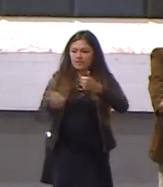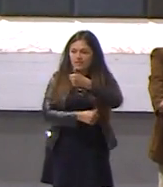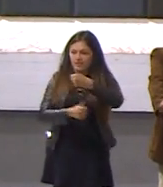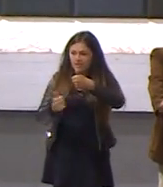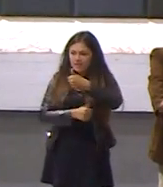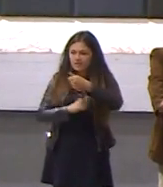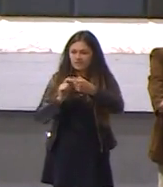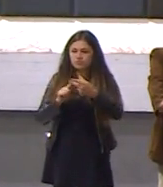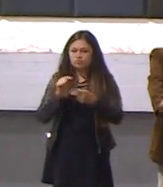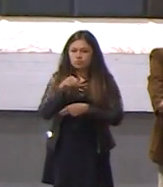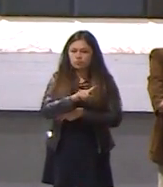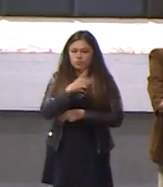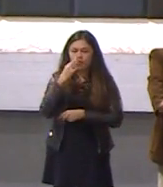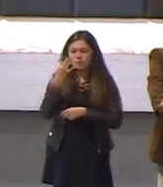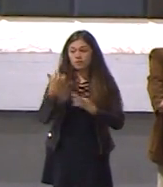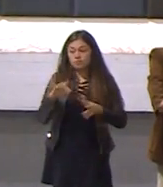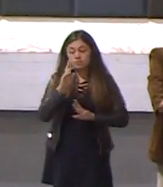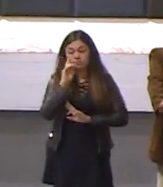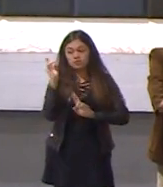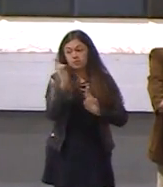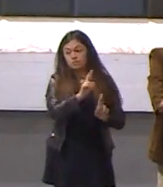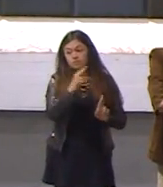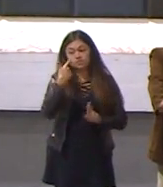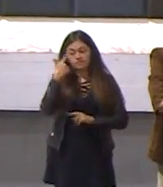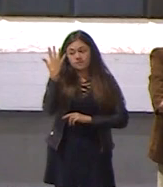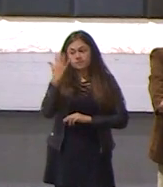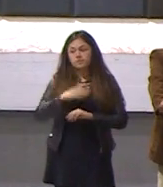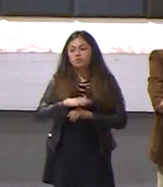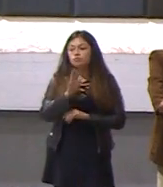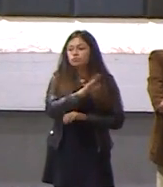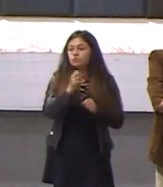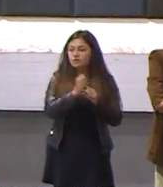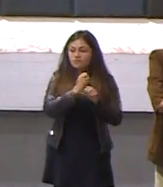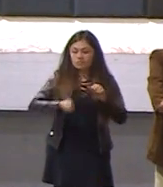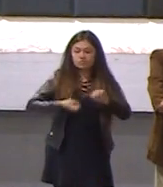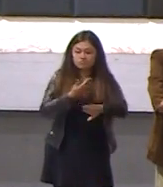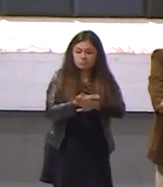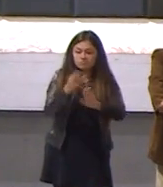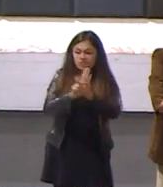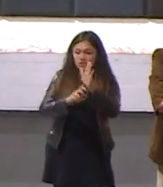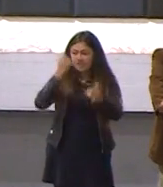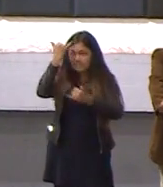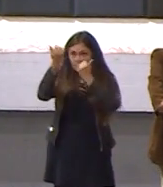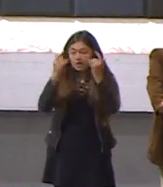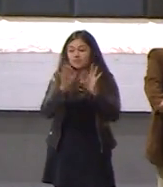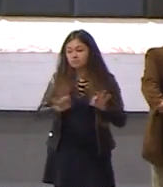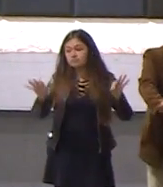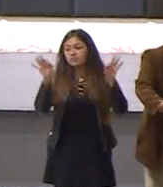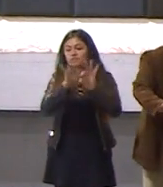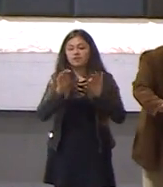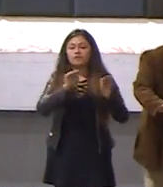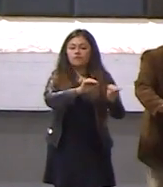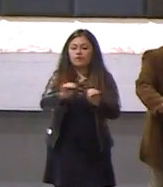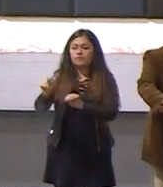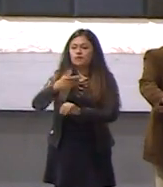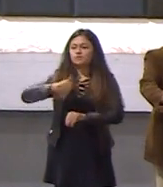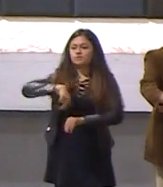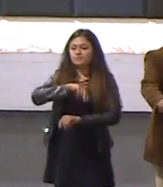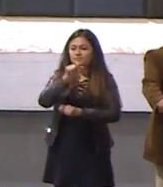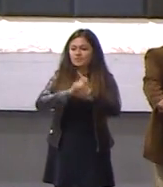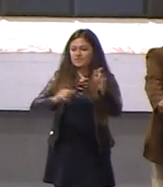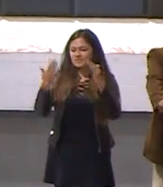un hombre pues muy reconocido y sus aportes han sido muy valiosos en la formación de todos nosotros